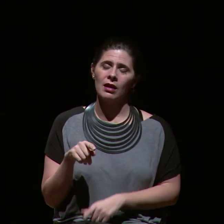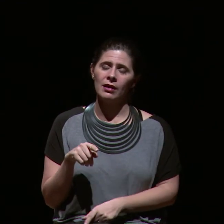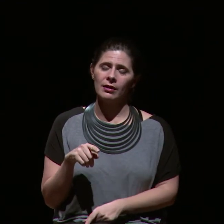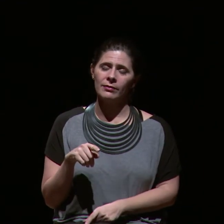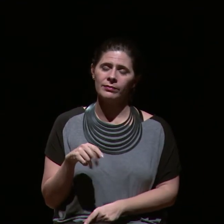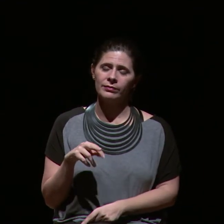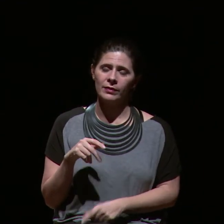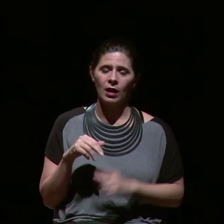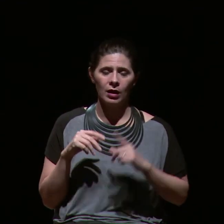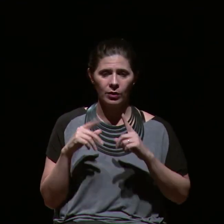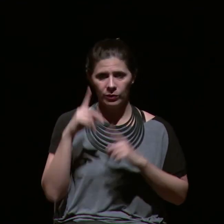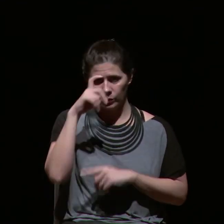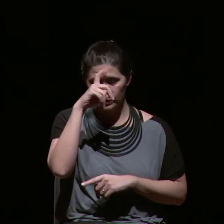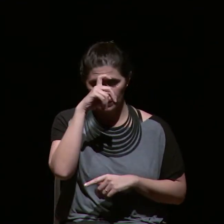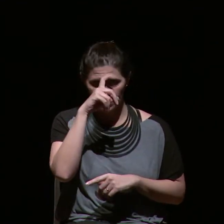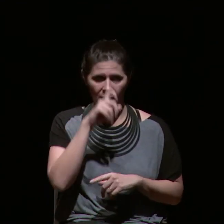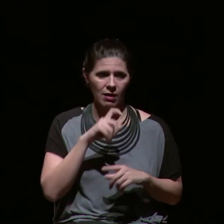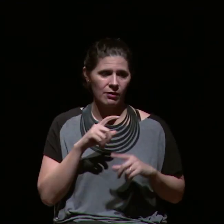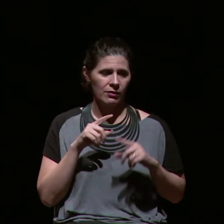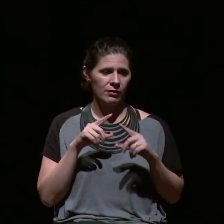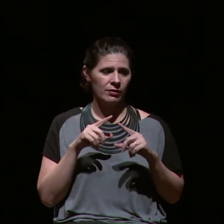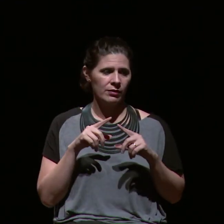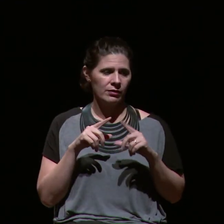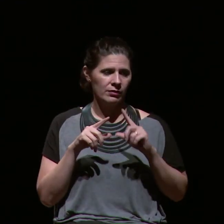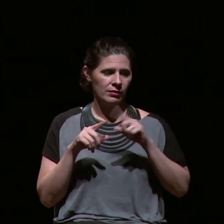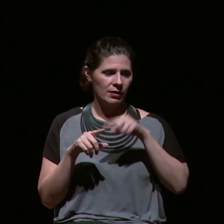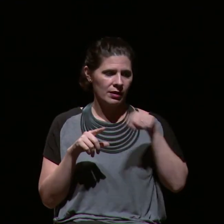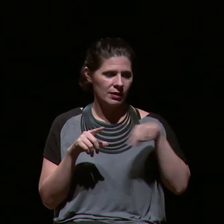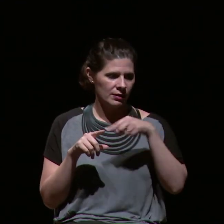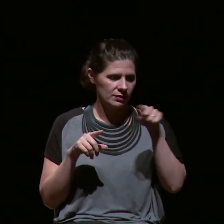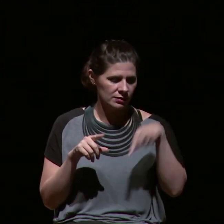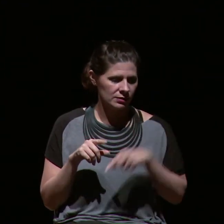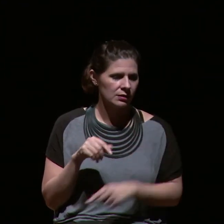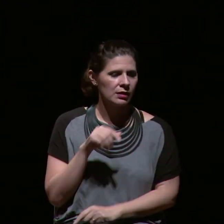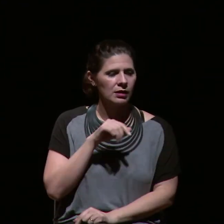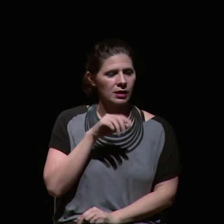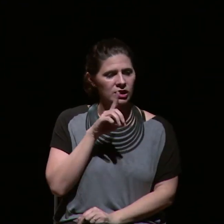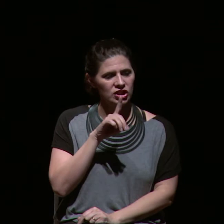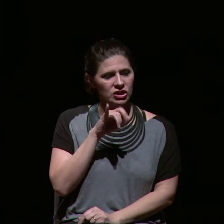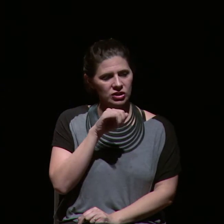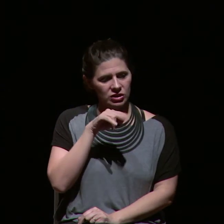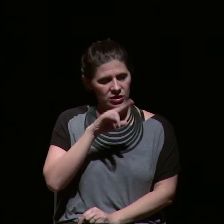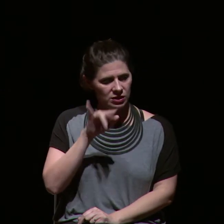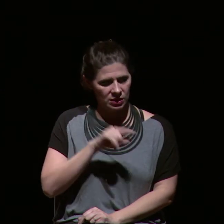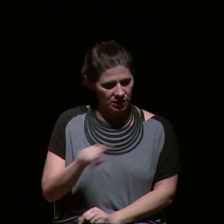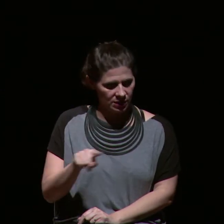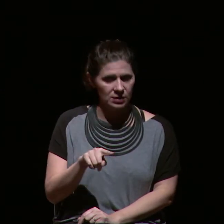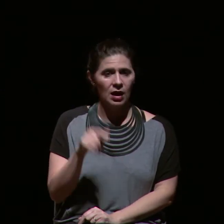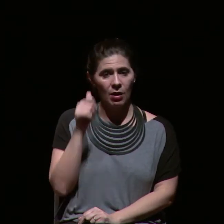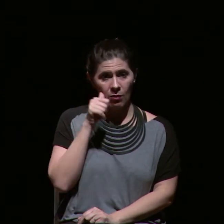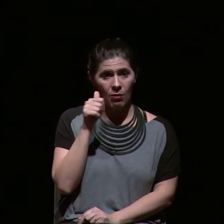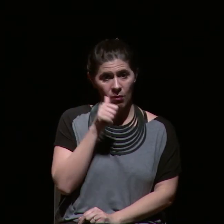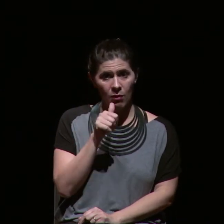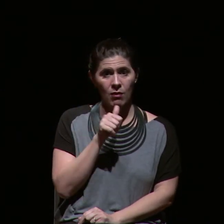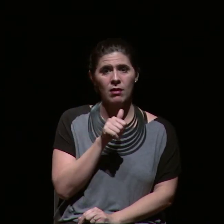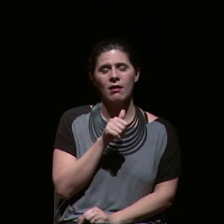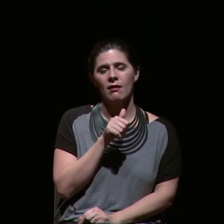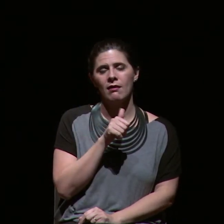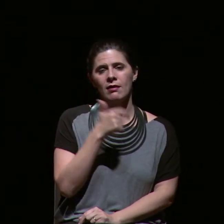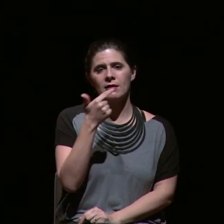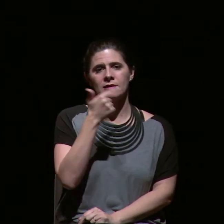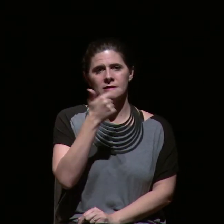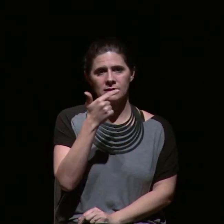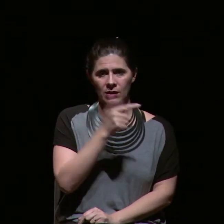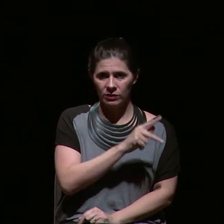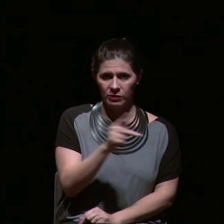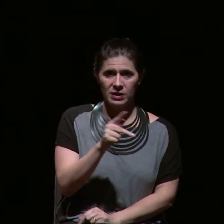do Governo Brasileiro e proprietário da rede de roupas Riachuelo, Geise Diniz, mulher do empresário Abílio Diniz, que é vice-presidente do Conselho do MASP,